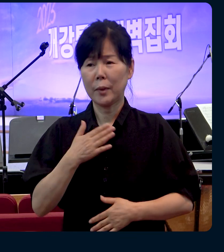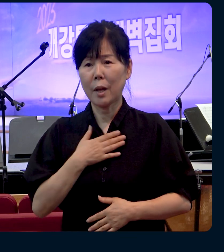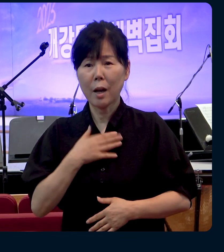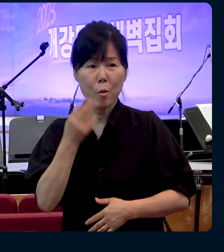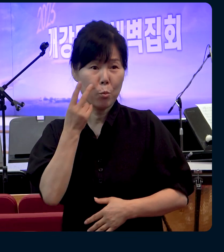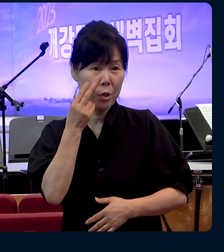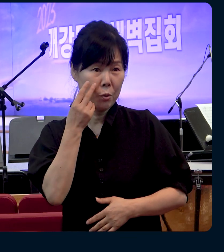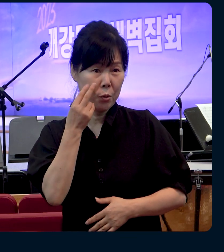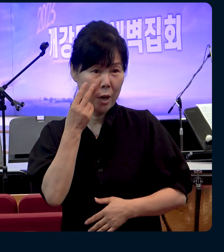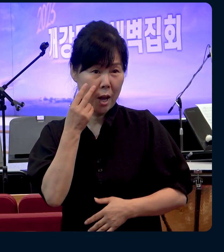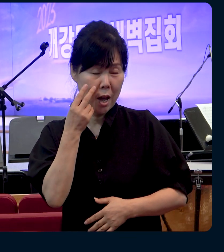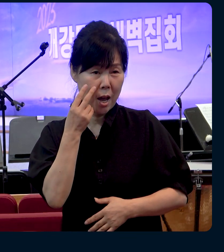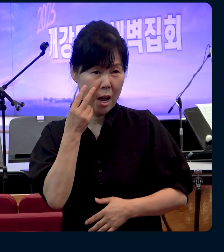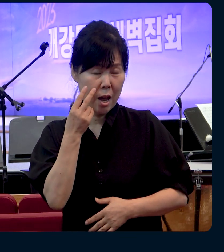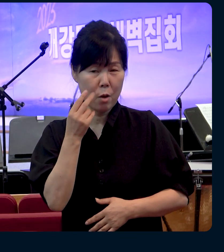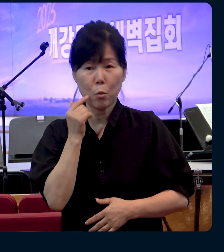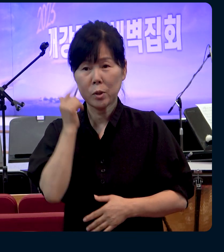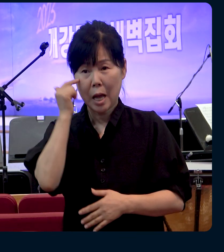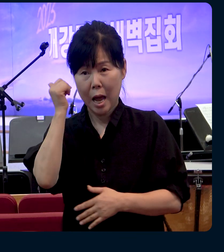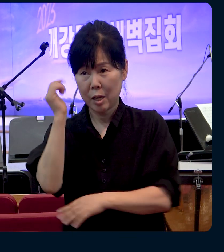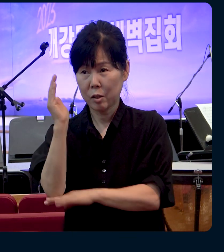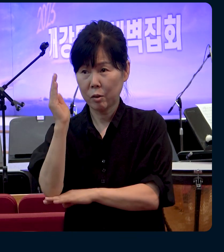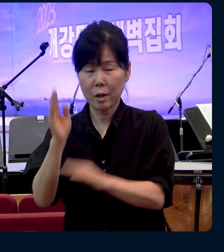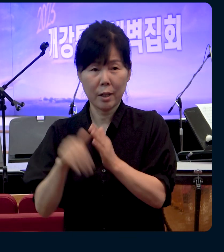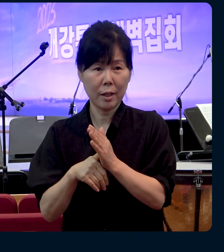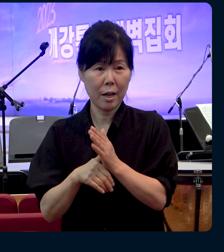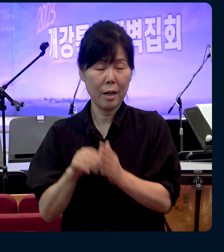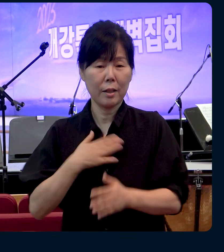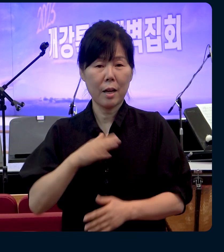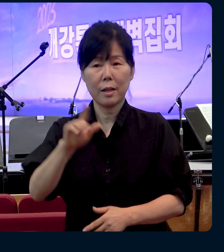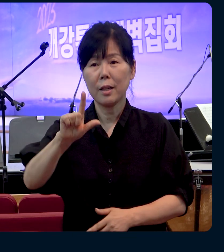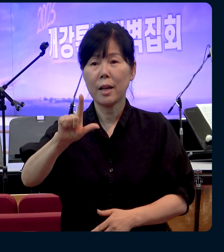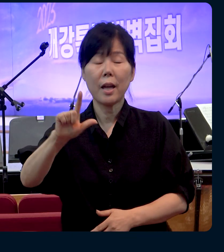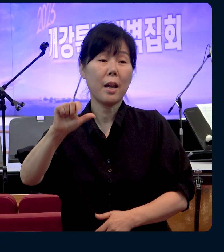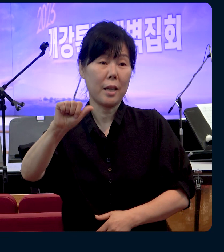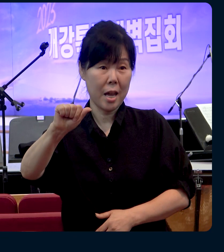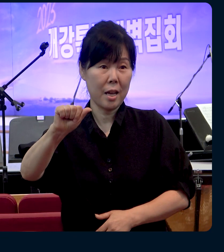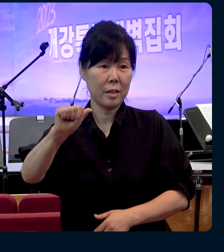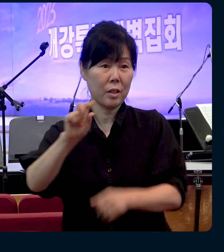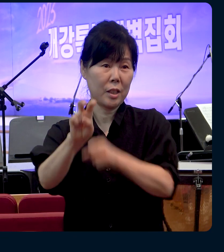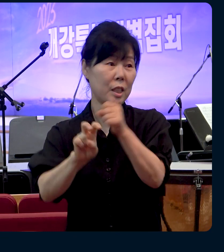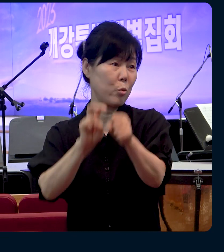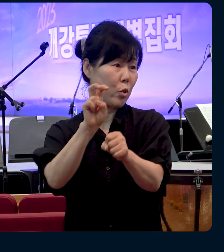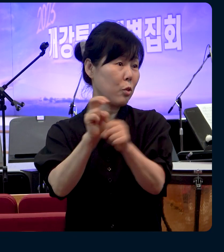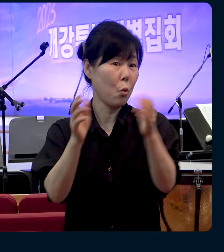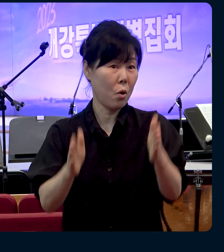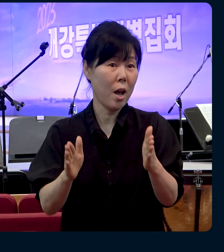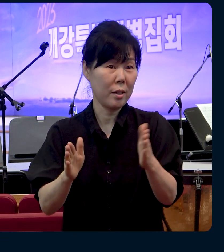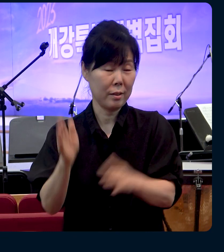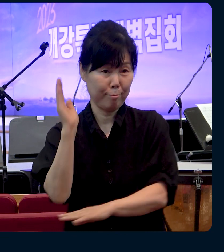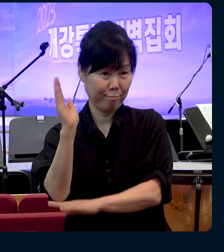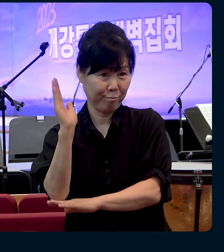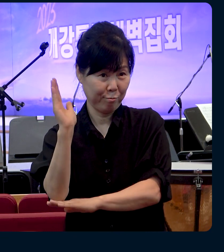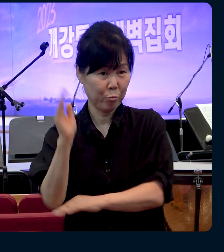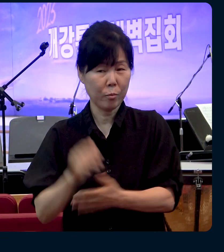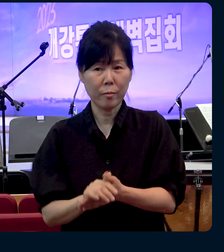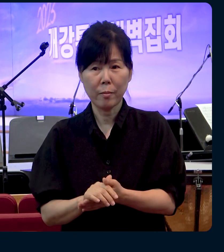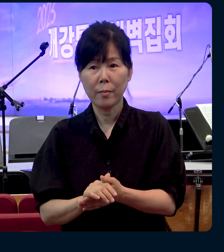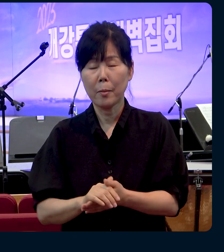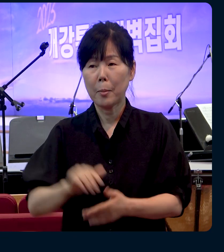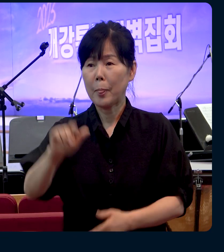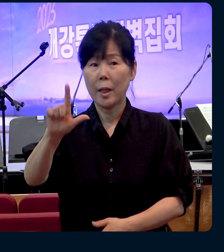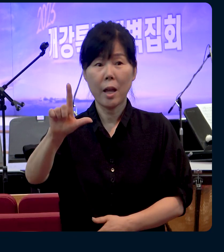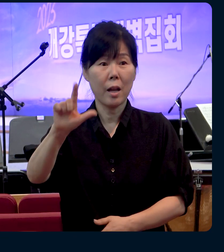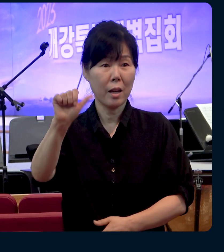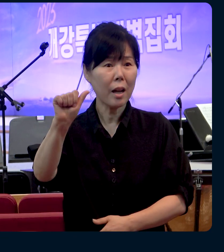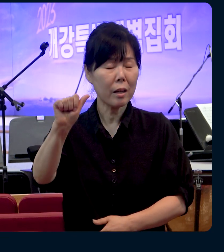제가 미국에서 사역할 때, 전 LA에서 20년을 있었잖아요. 그러다 보니까 LA는